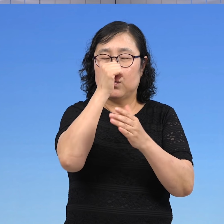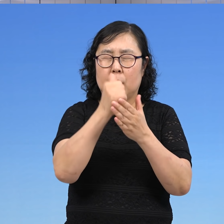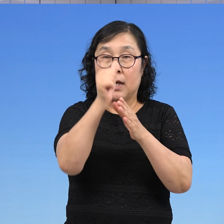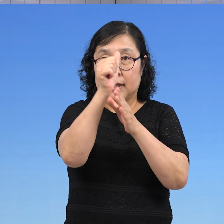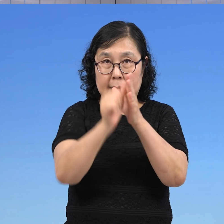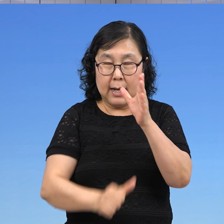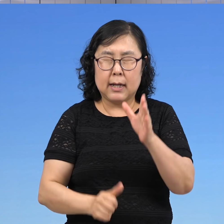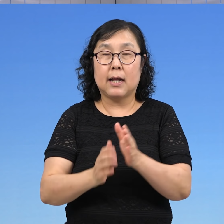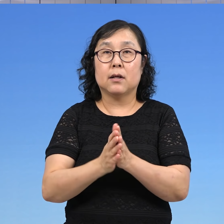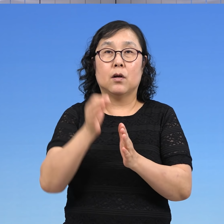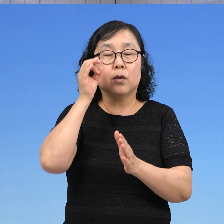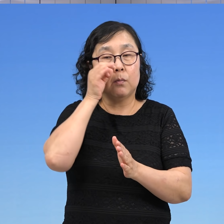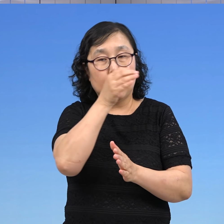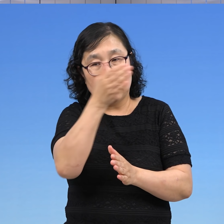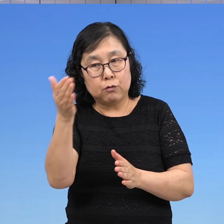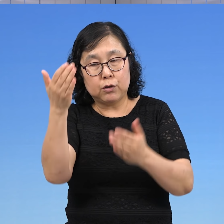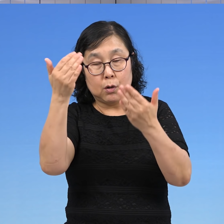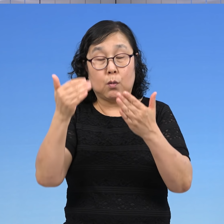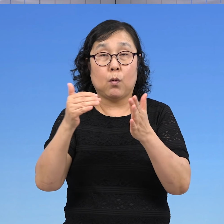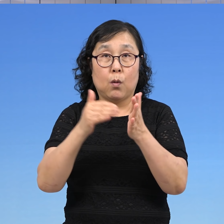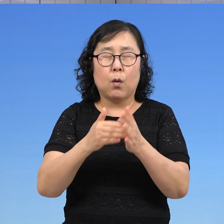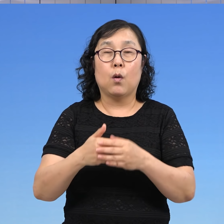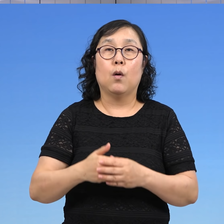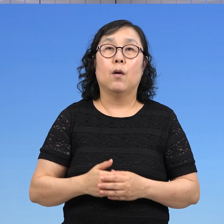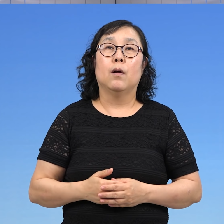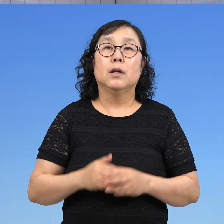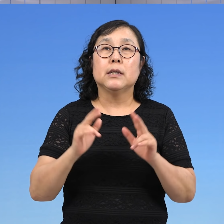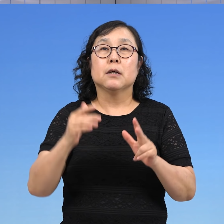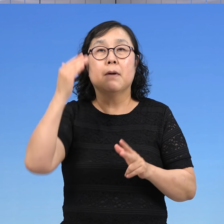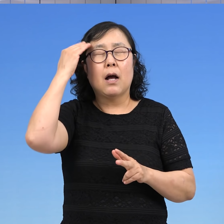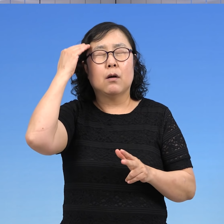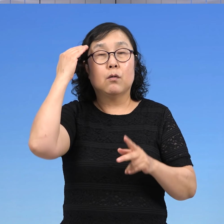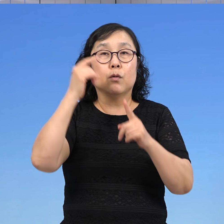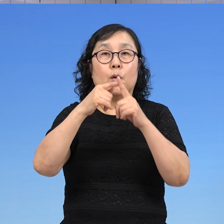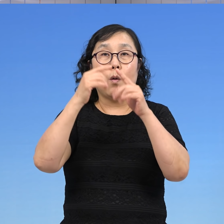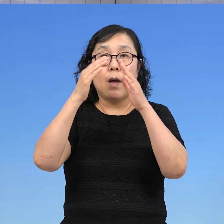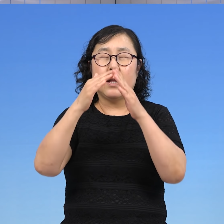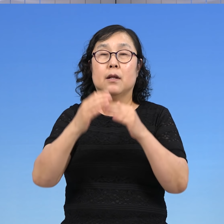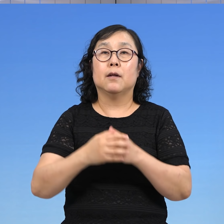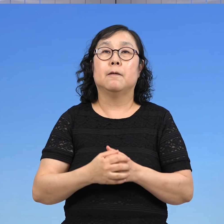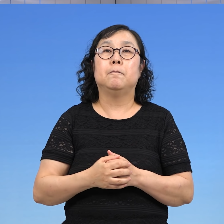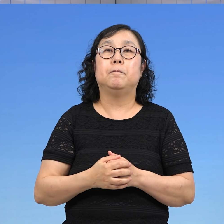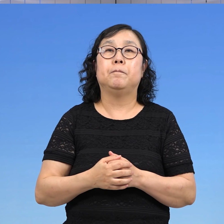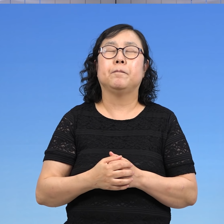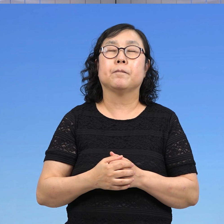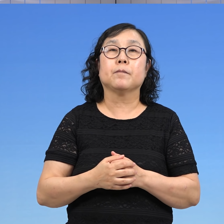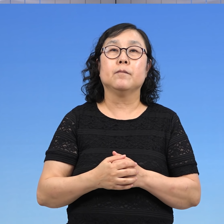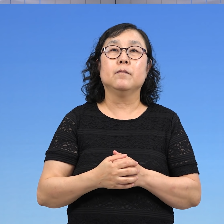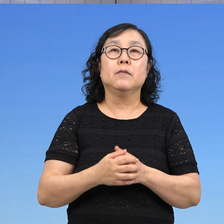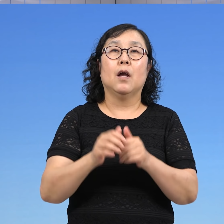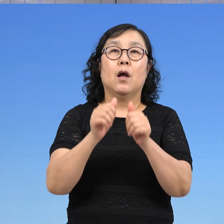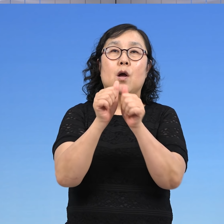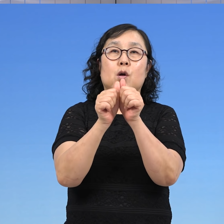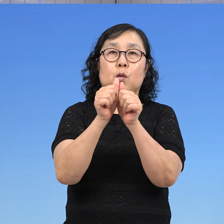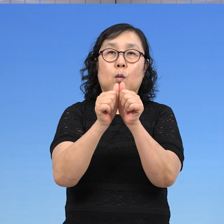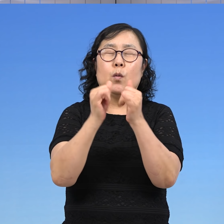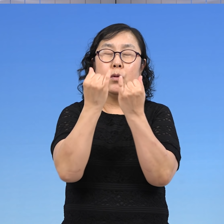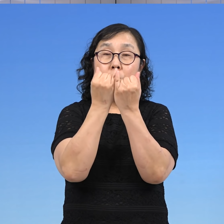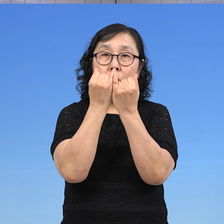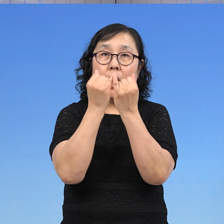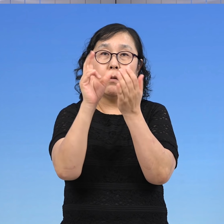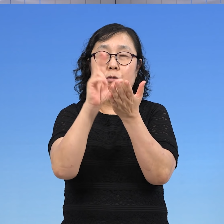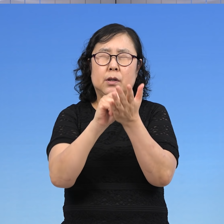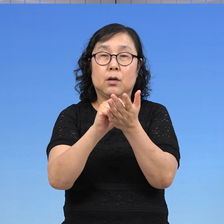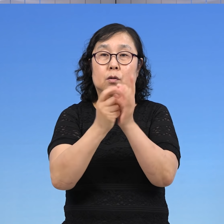많은 것들을 하나님이 저에게 보여 주시고요 그리고 지금 한국교회는 마켓 동성애 문제 가지고 맘에 든다 우리끼리